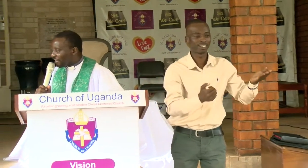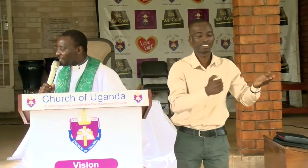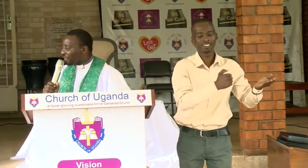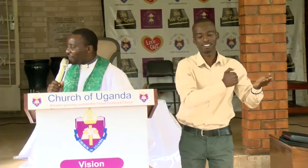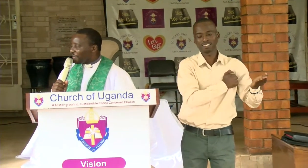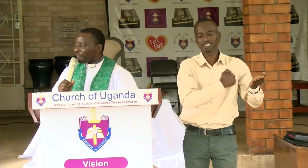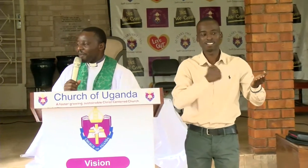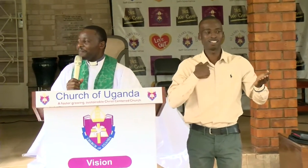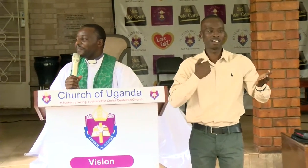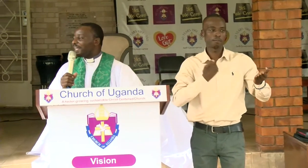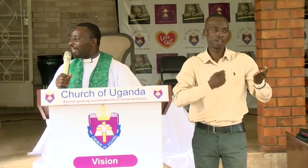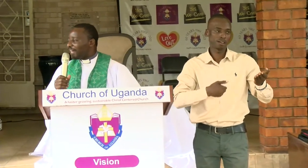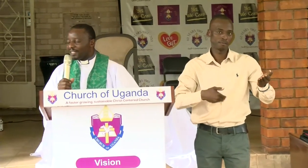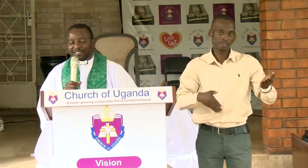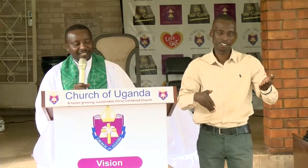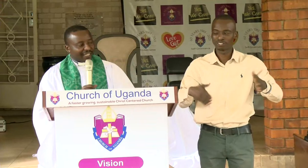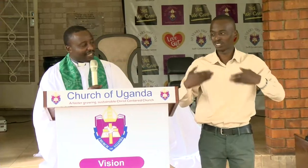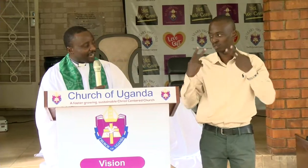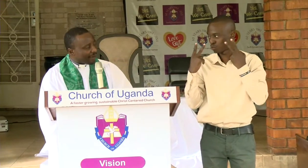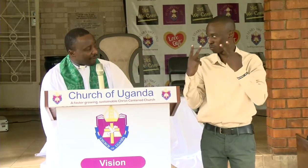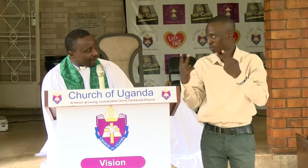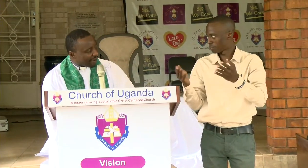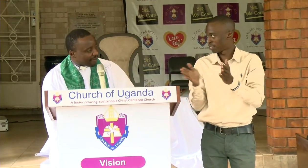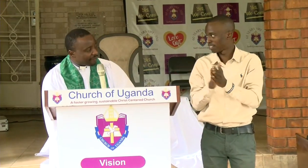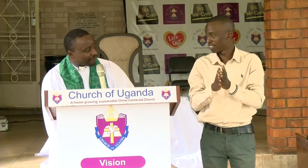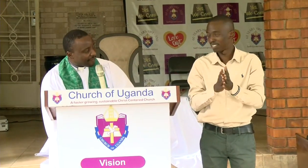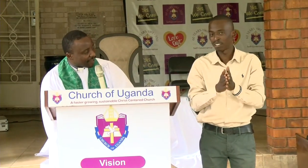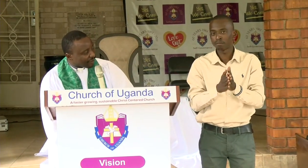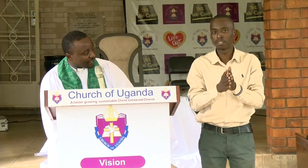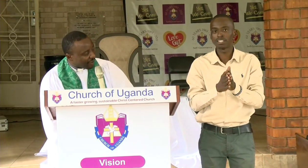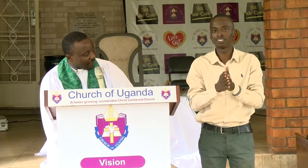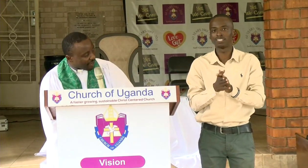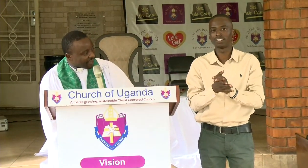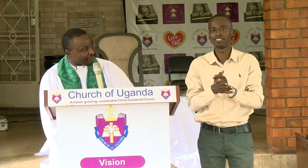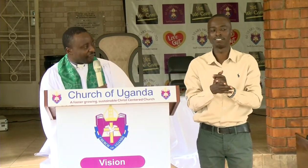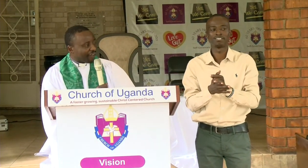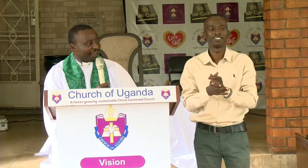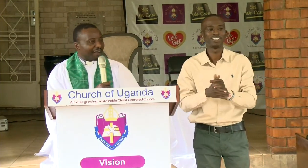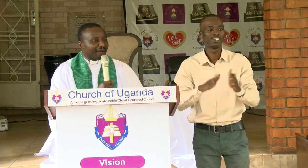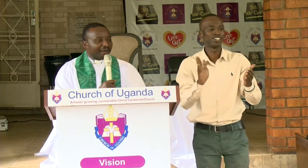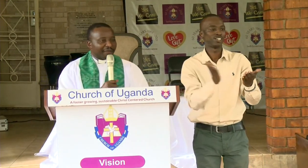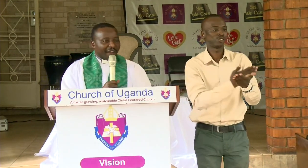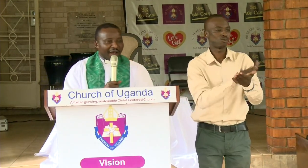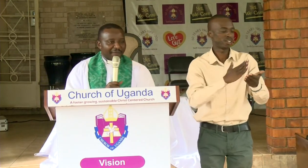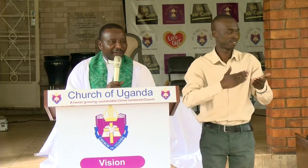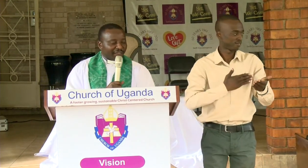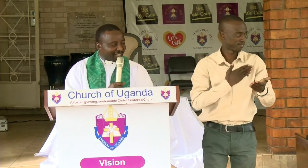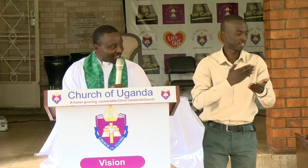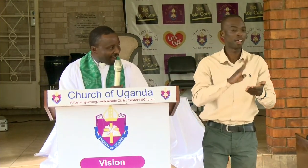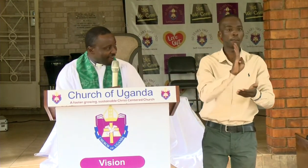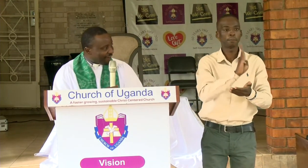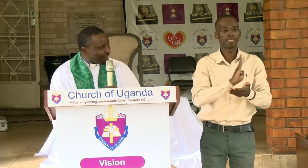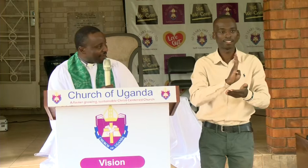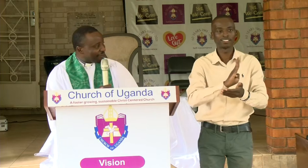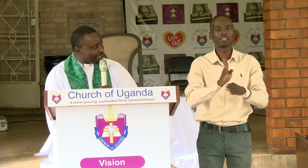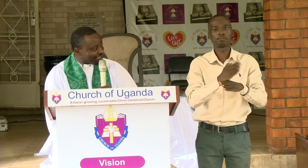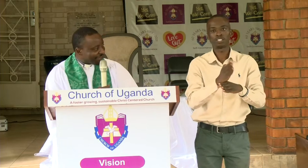Ssaabalabirizi, tusanyuse nnyo okulaba ate n'aba ne kwaya yaffe